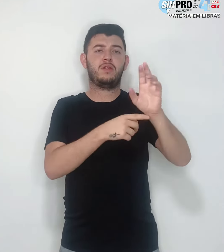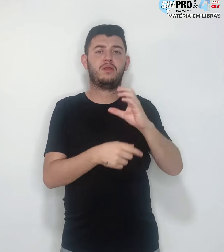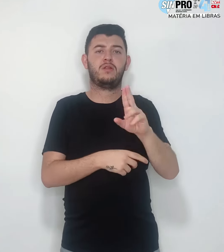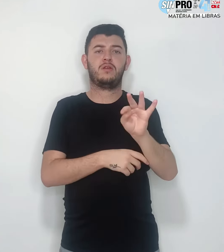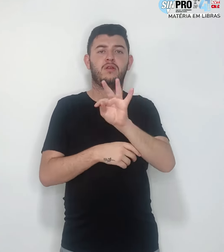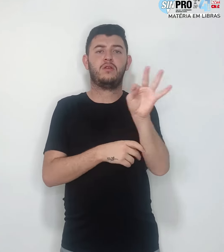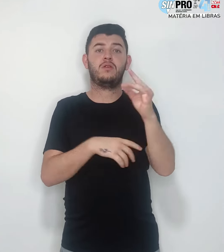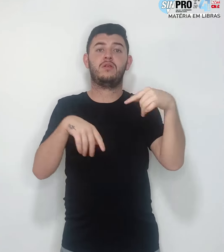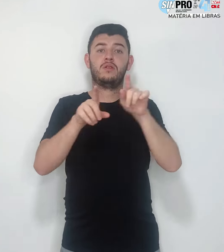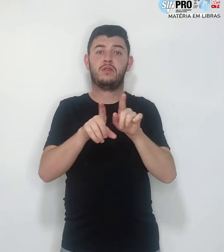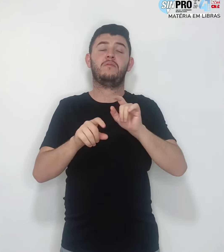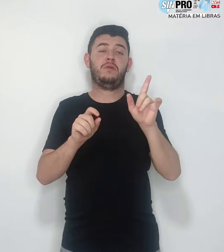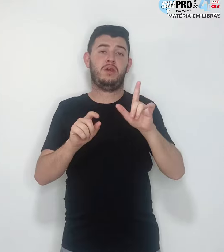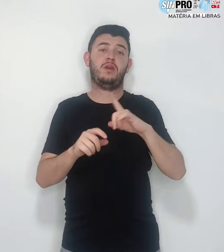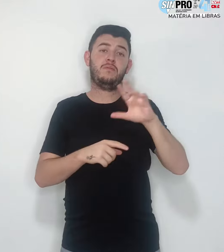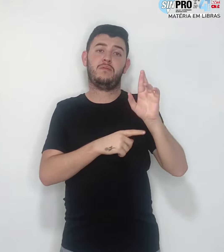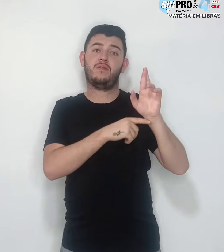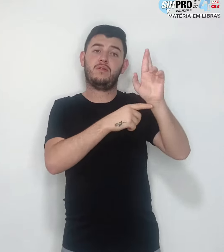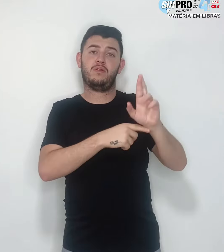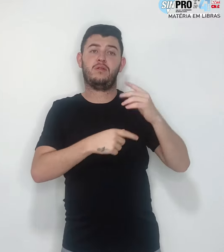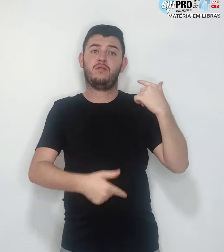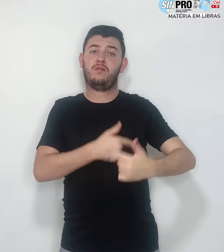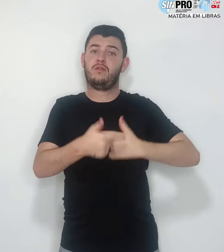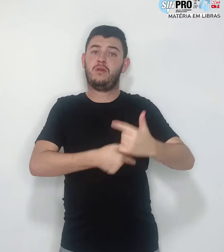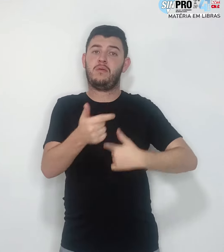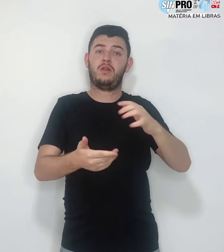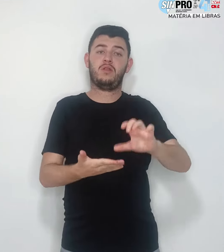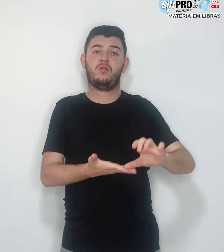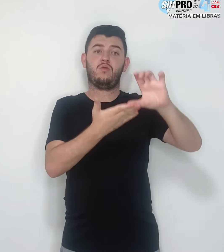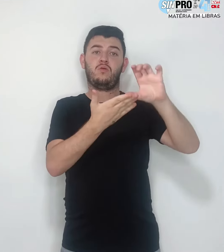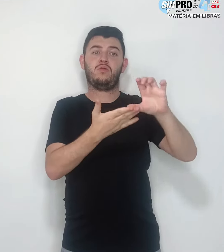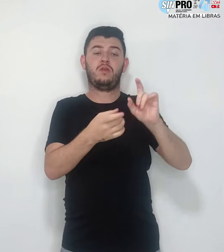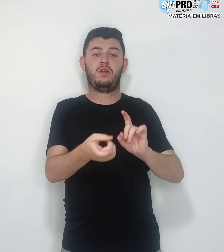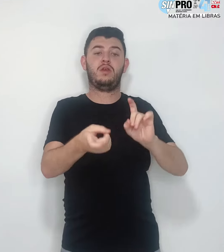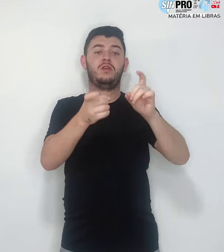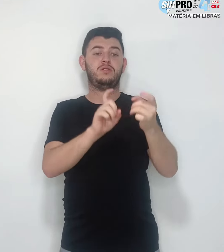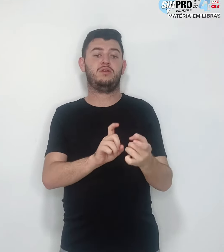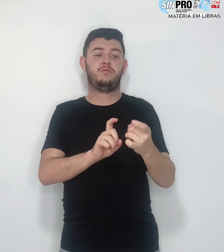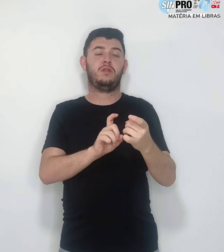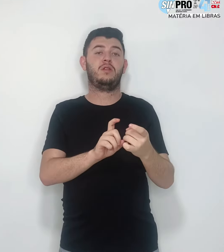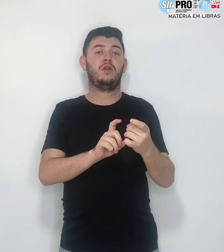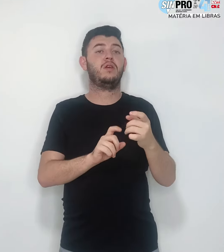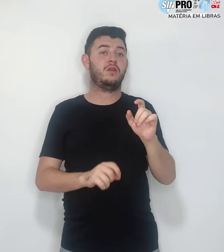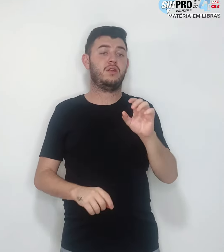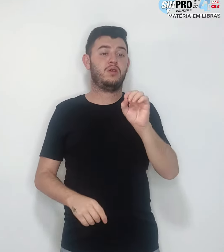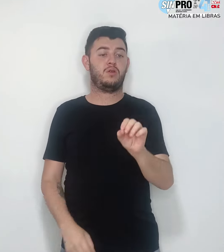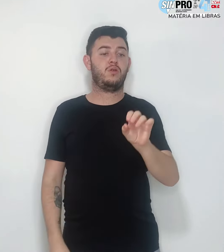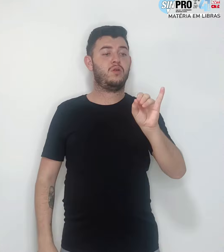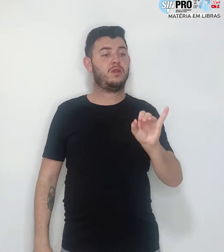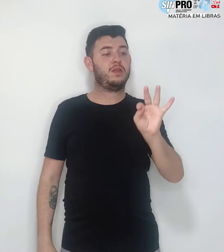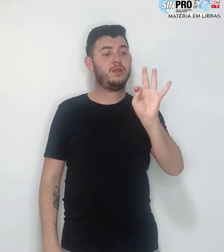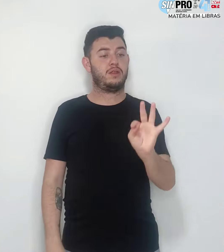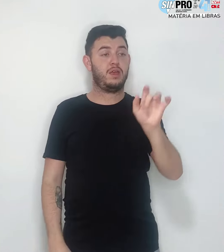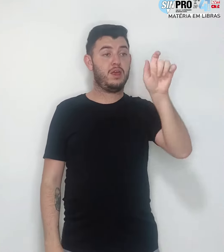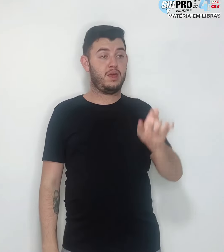da OIT, Antônio Lisboa, também participou da plenária do SimproDF. Em sua fala,